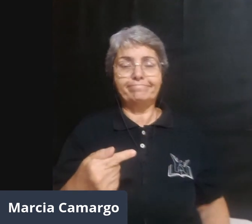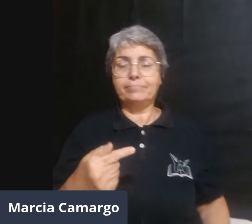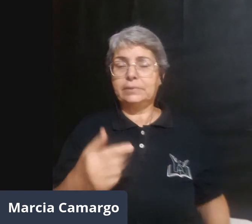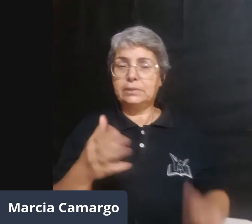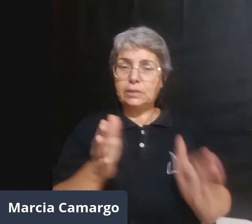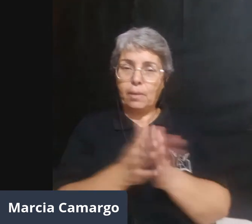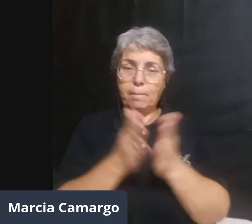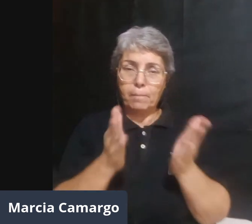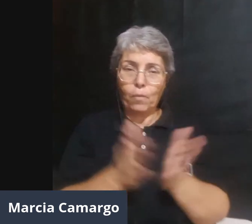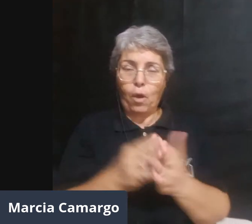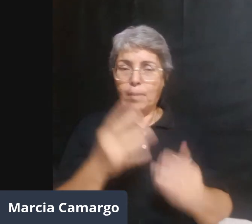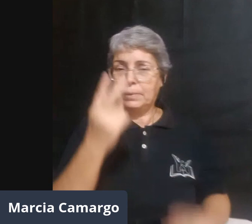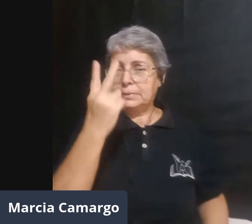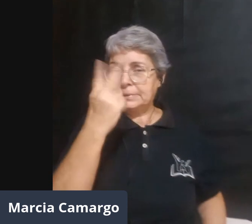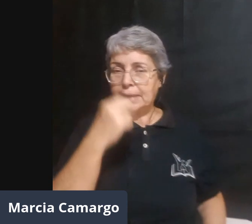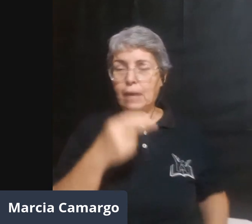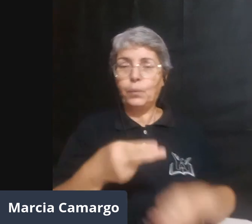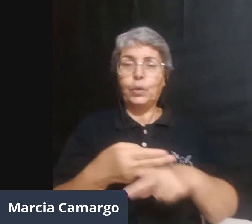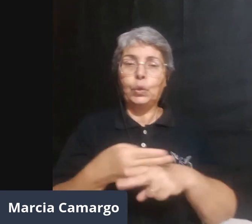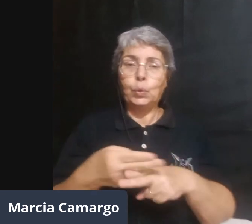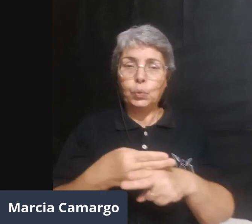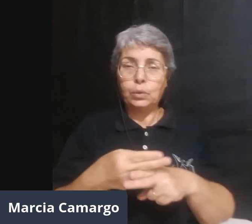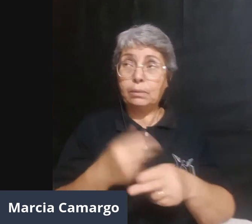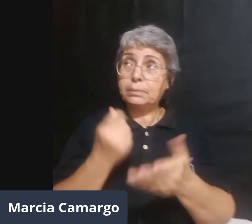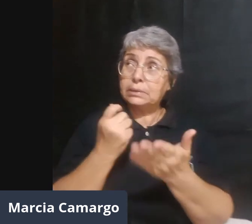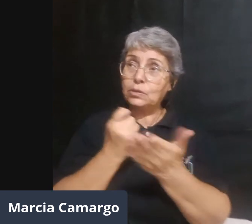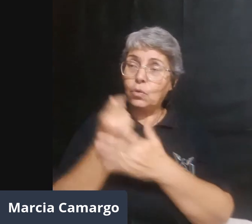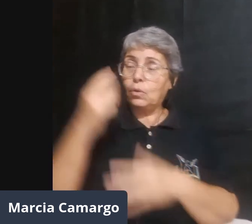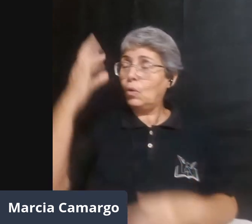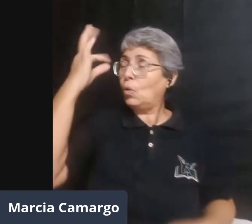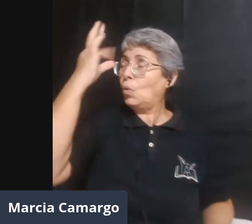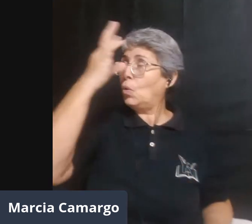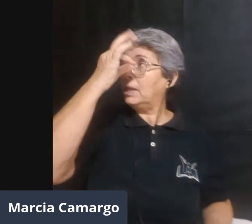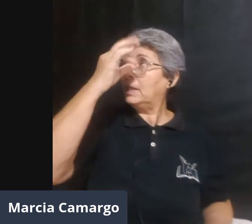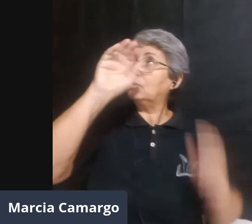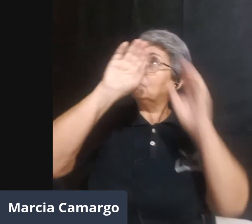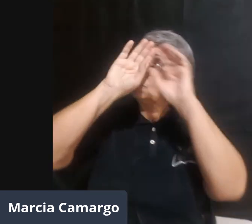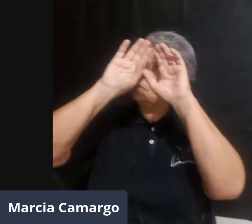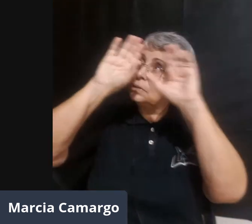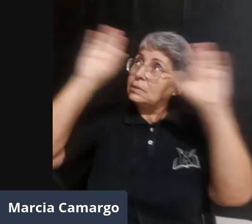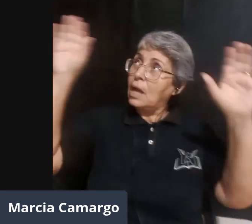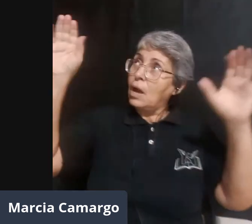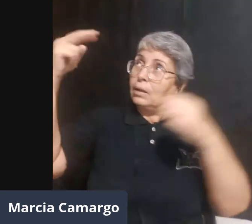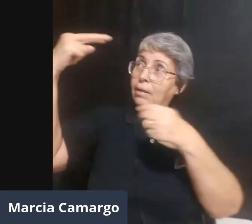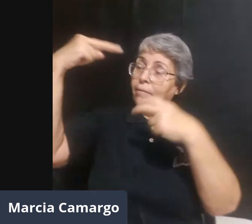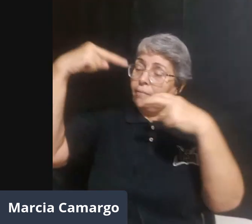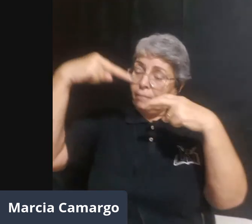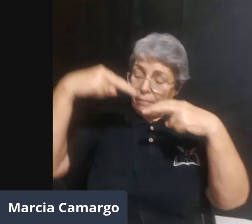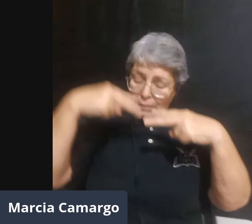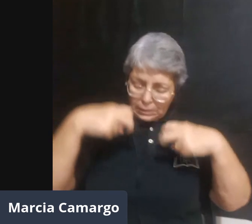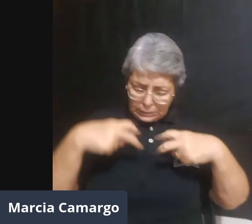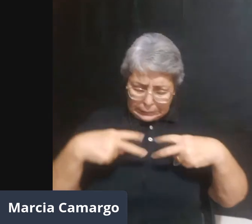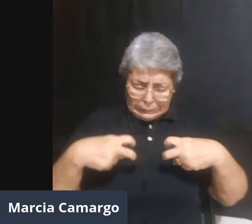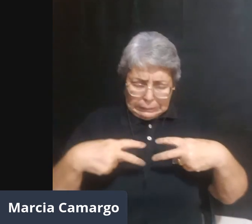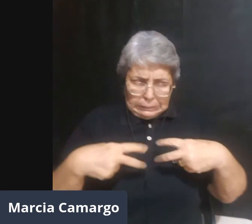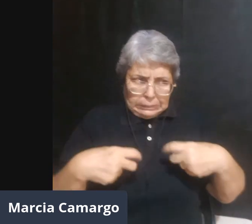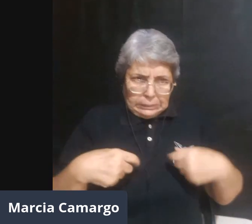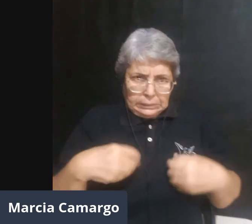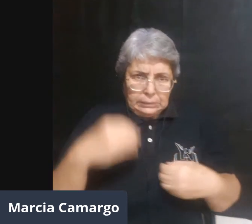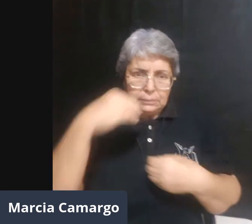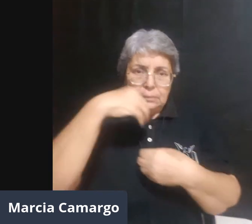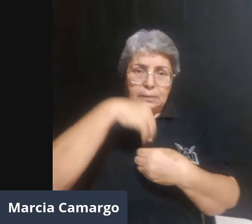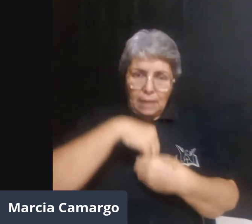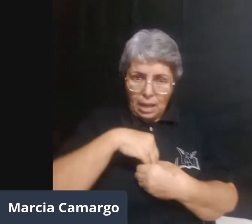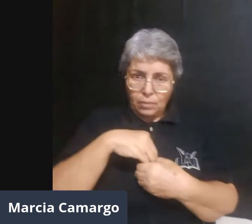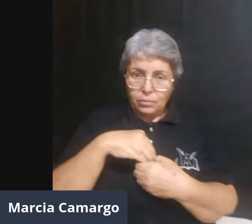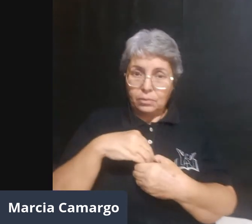colírio celeste para enxergarmos nossa verdadeira condição. Devemos comprar a roupa da justiça de Cristo